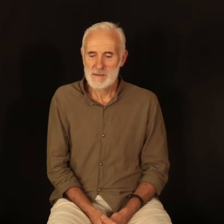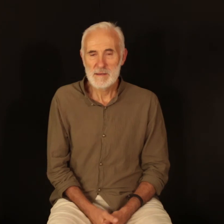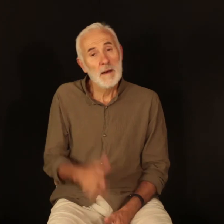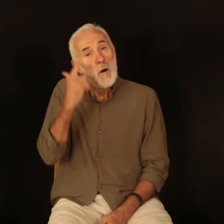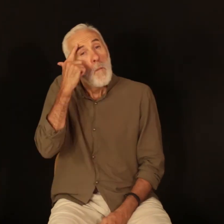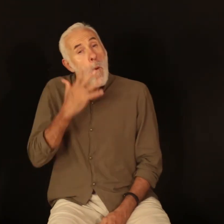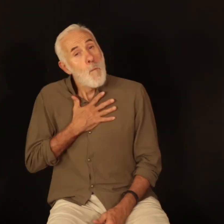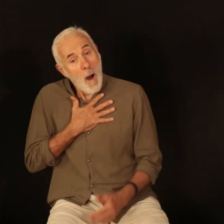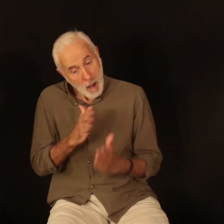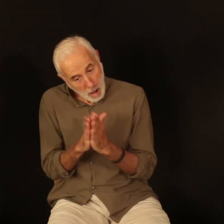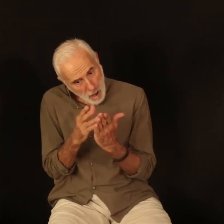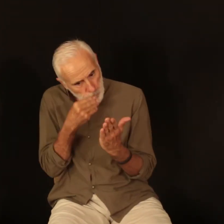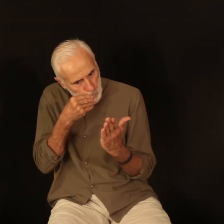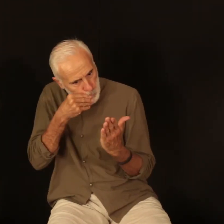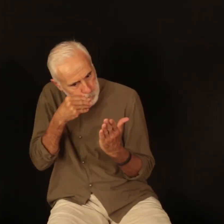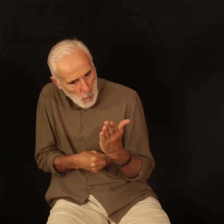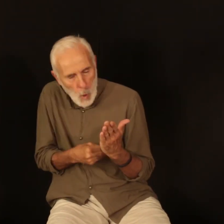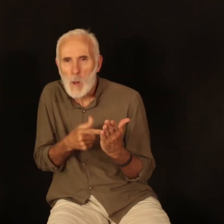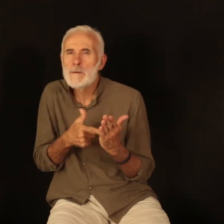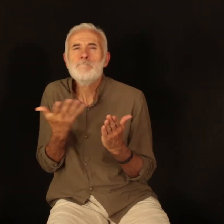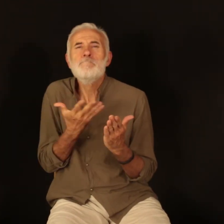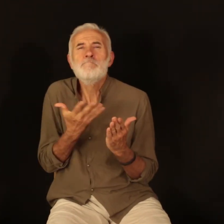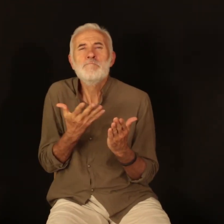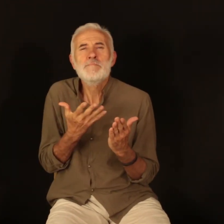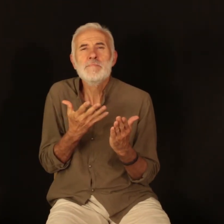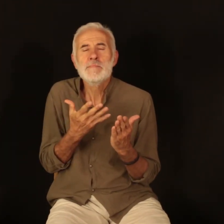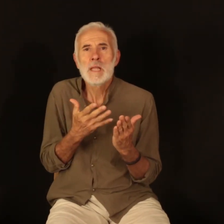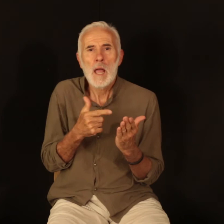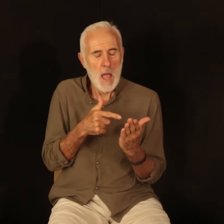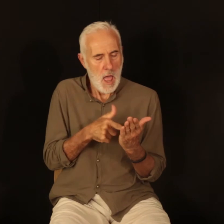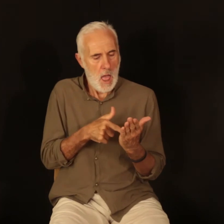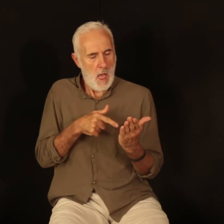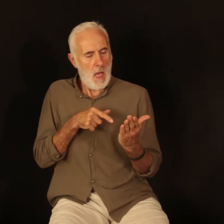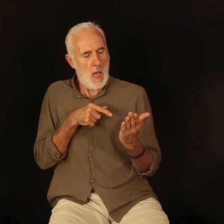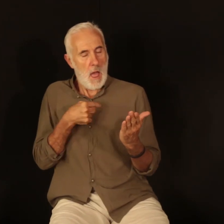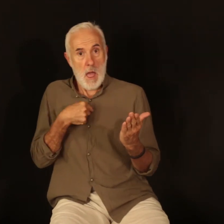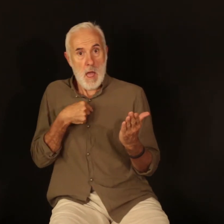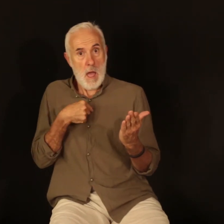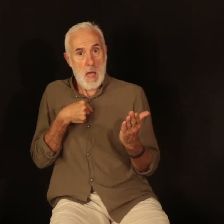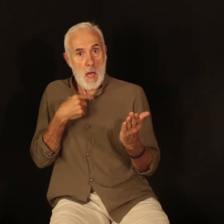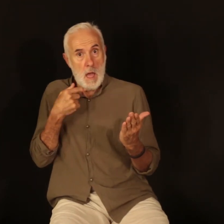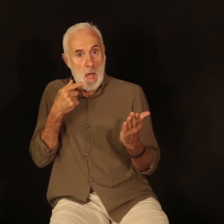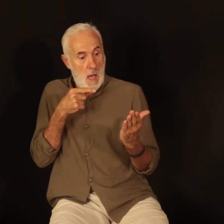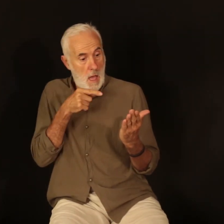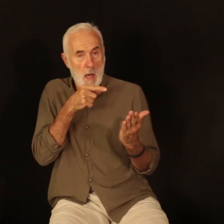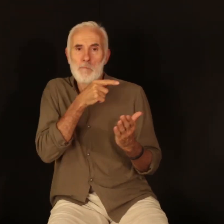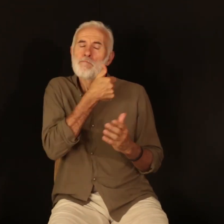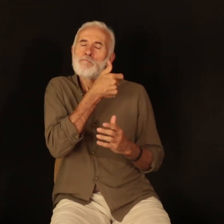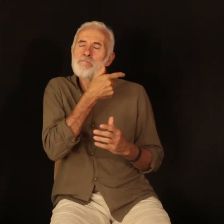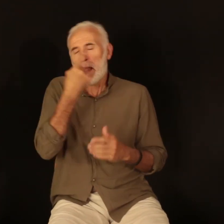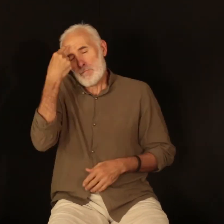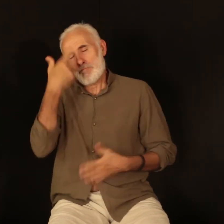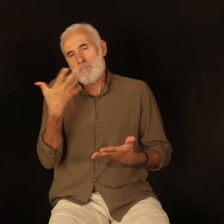Pour moi, un bon livre, c'est celui qui va répondre à une idée formulée par Jean Ressent, qui